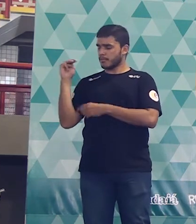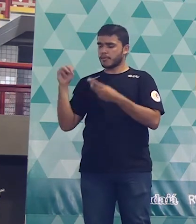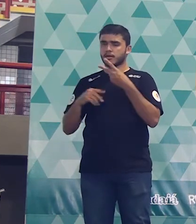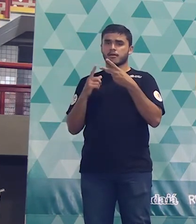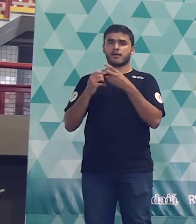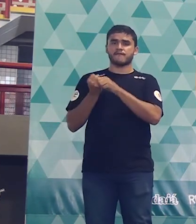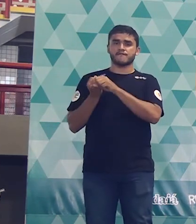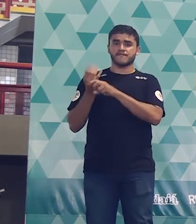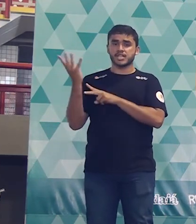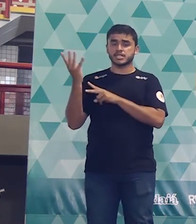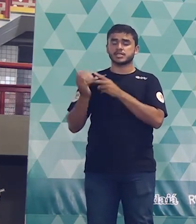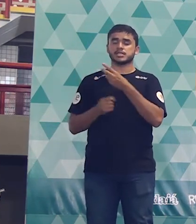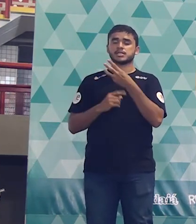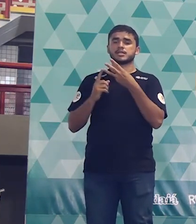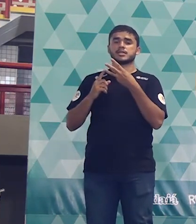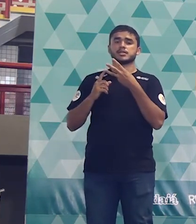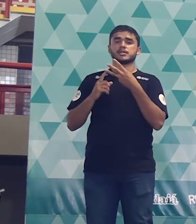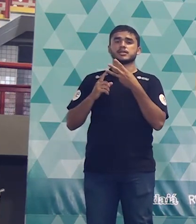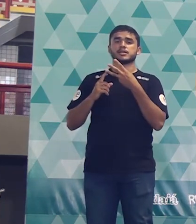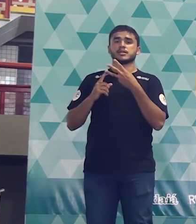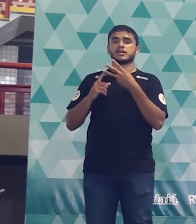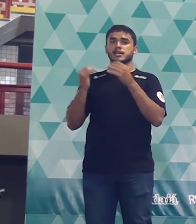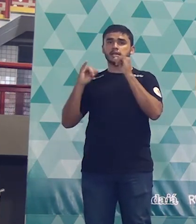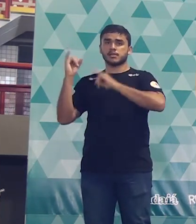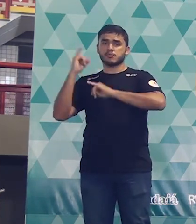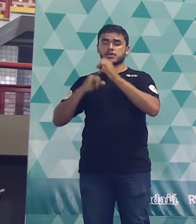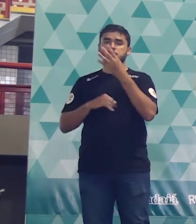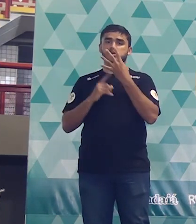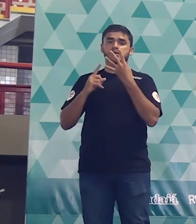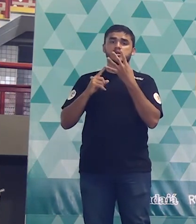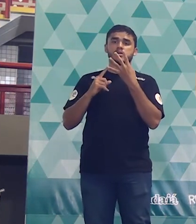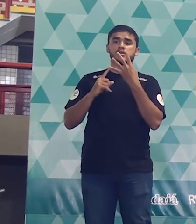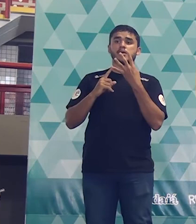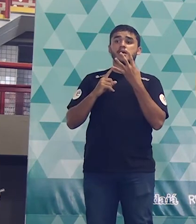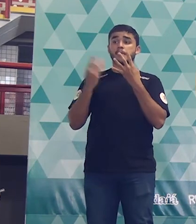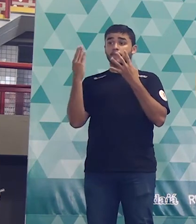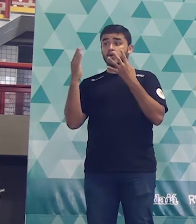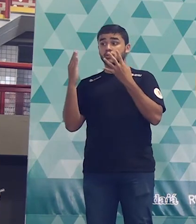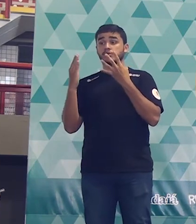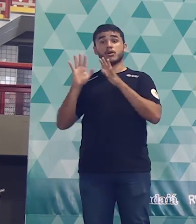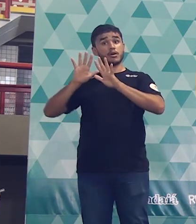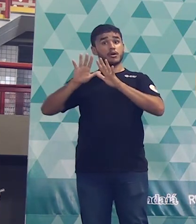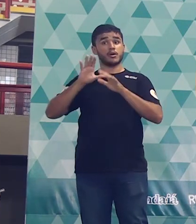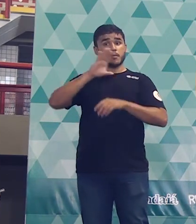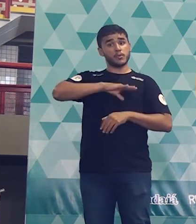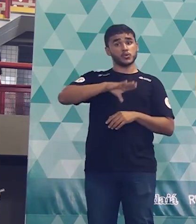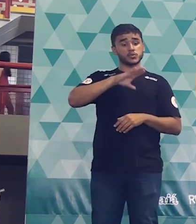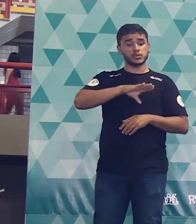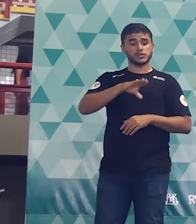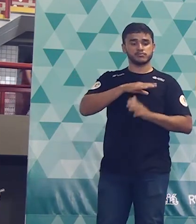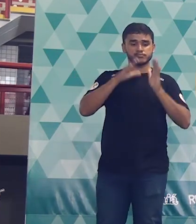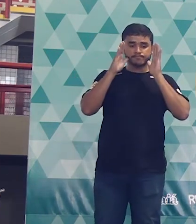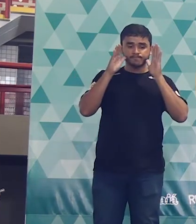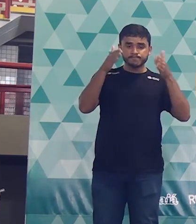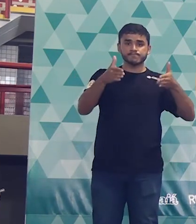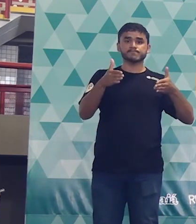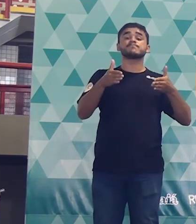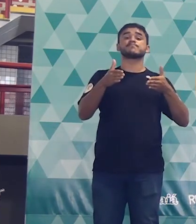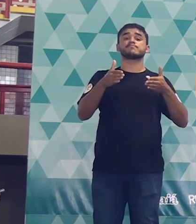física, química, biologia, mas não, viu? Linguagens e códigos também tem que se estudar. É uma